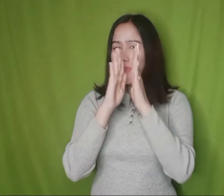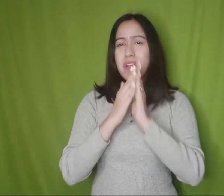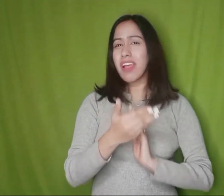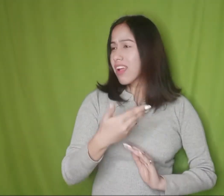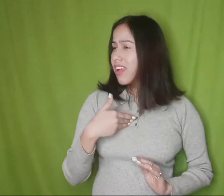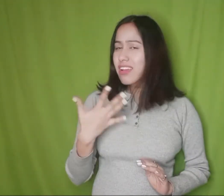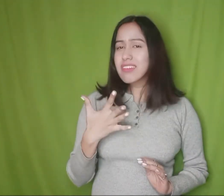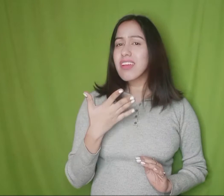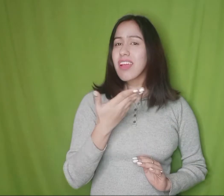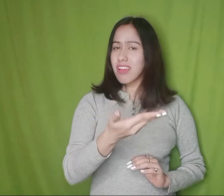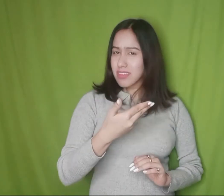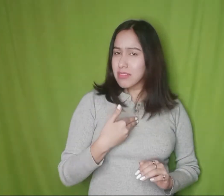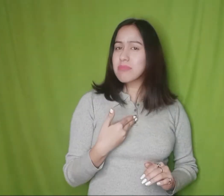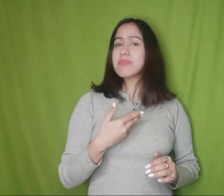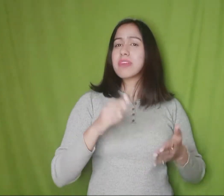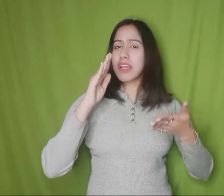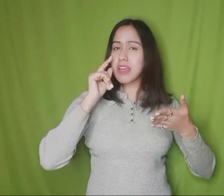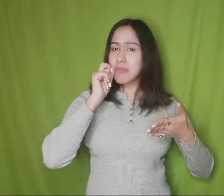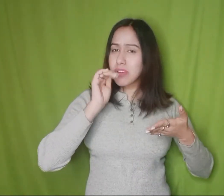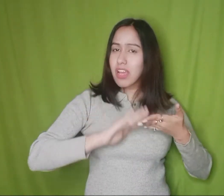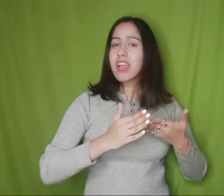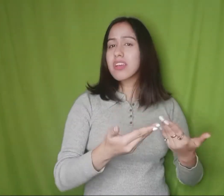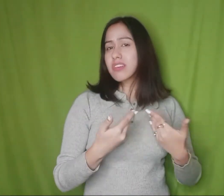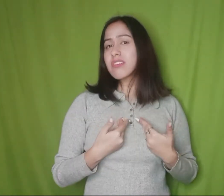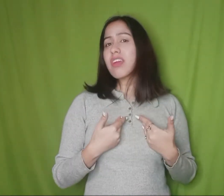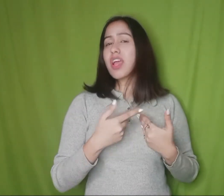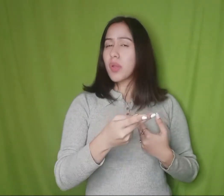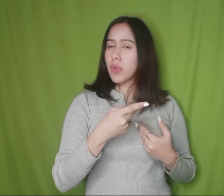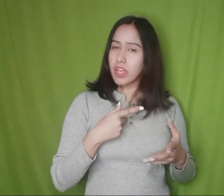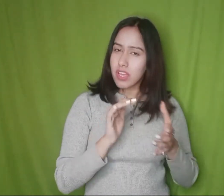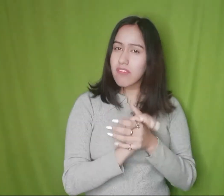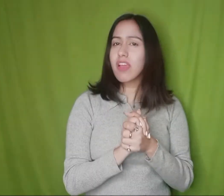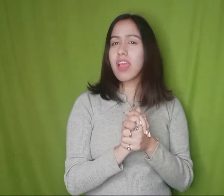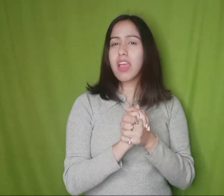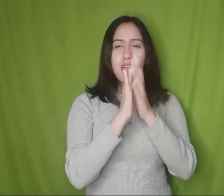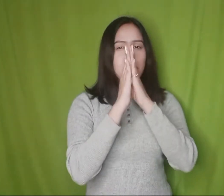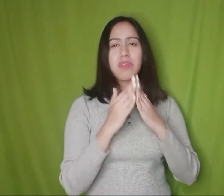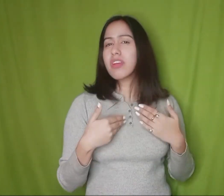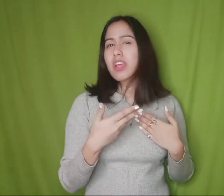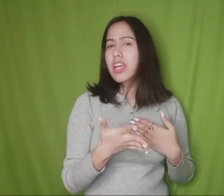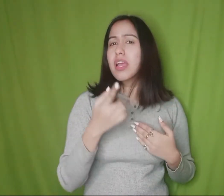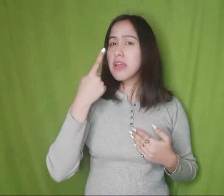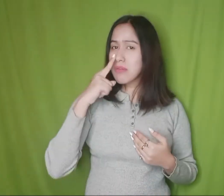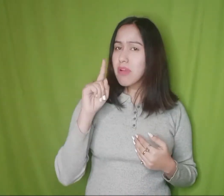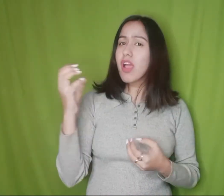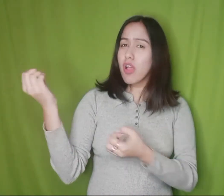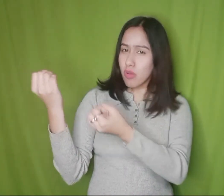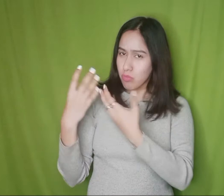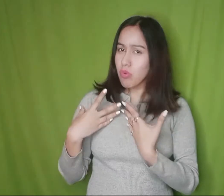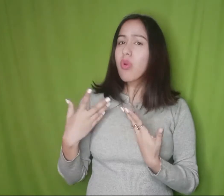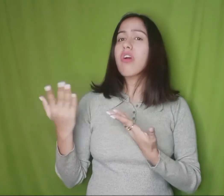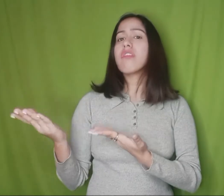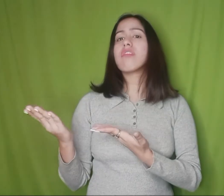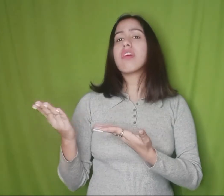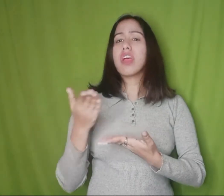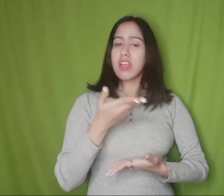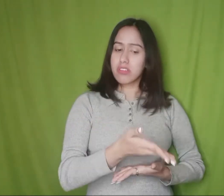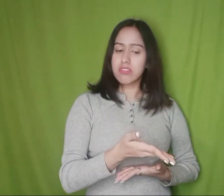कहती कृष्णा मेरे भगवान नहीं, मेरे पति हैं, संगी हैं, सखा हैं, साया है। हमारा गठजोड़